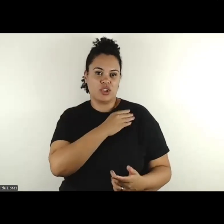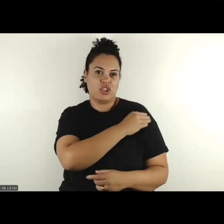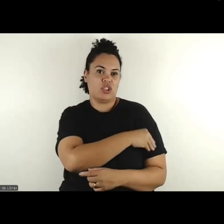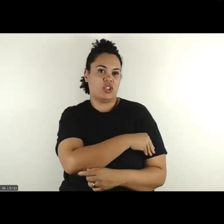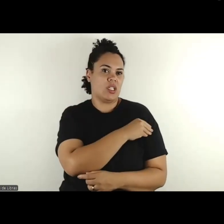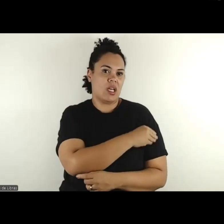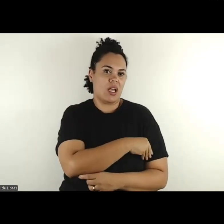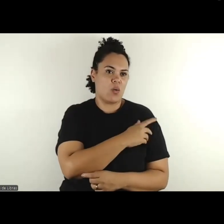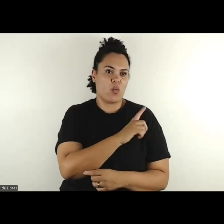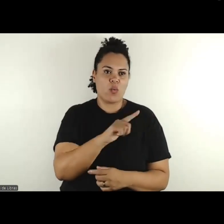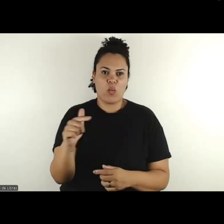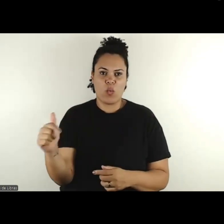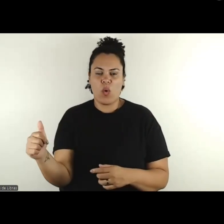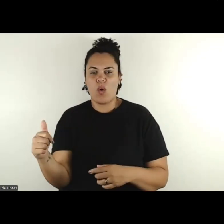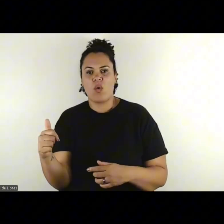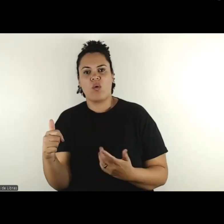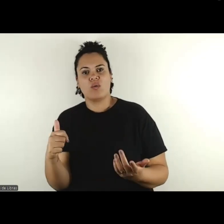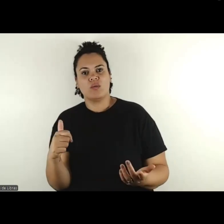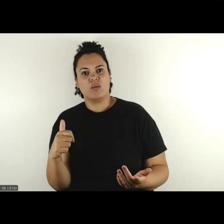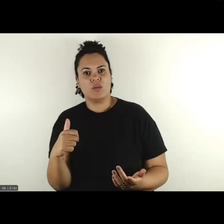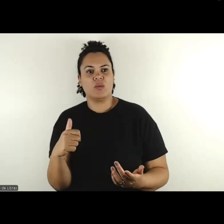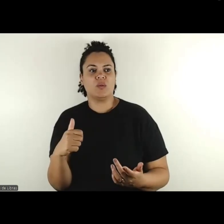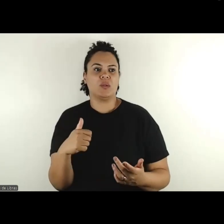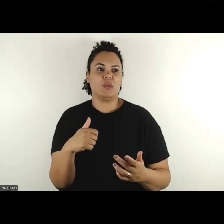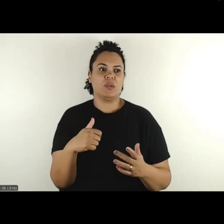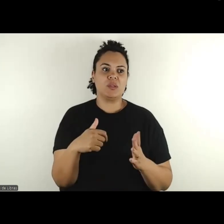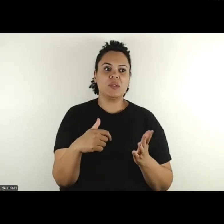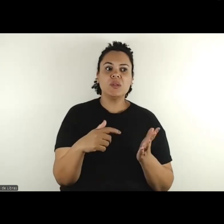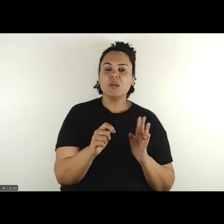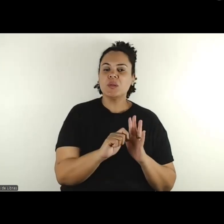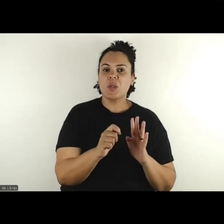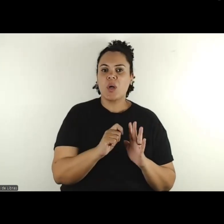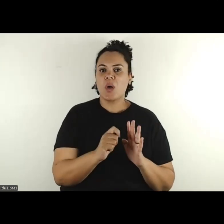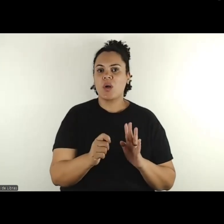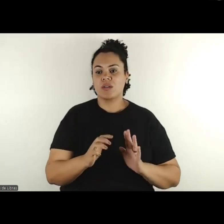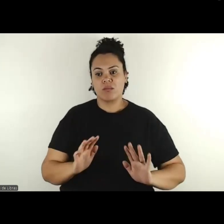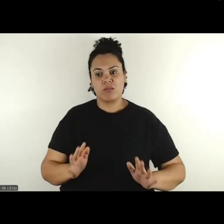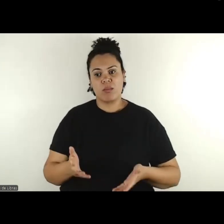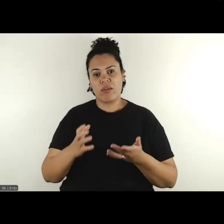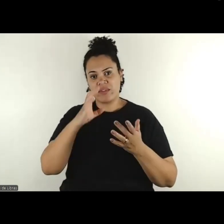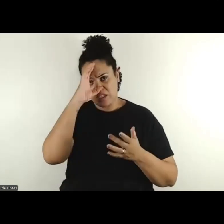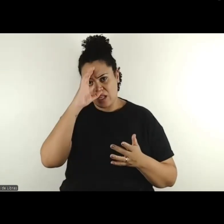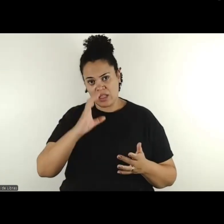assim, que promova a cidadania e o respeito aos direitos humanos. Olha,